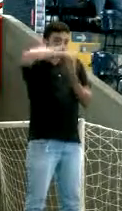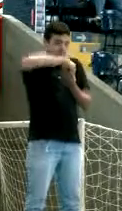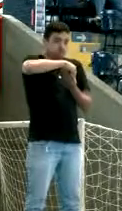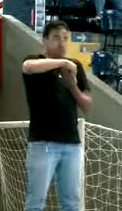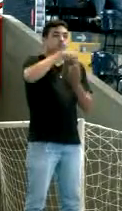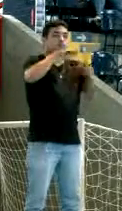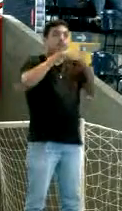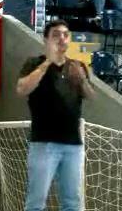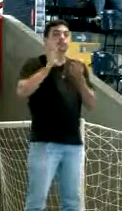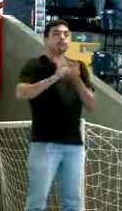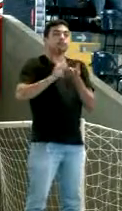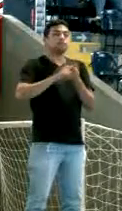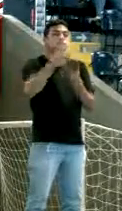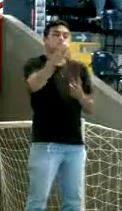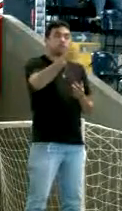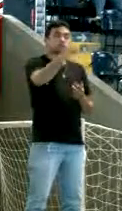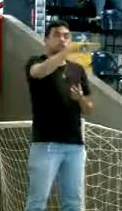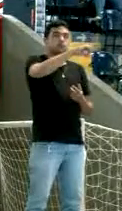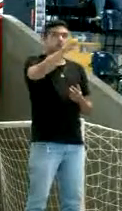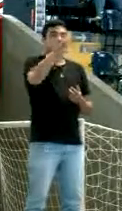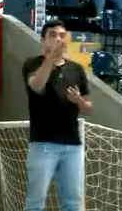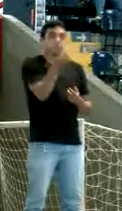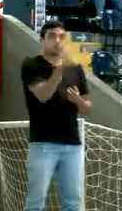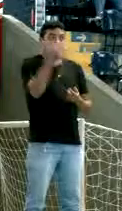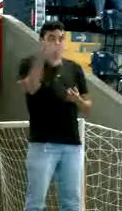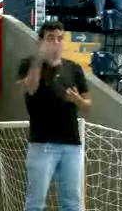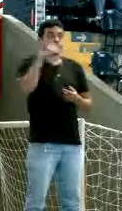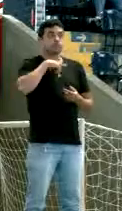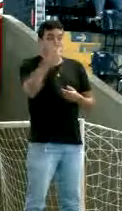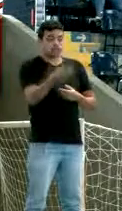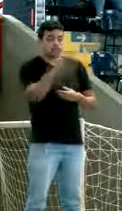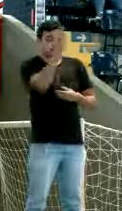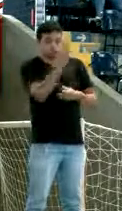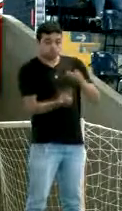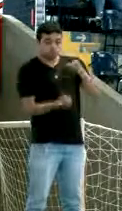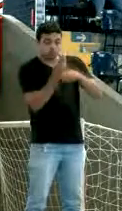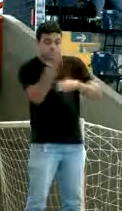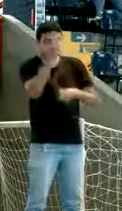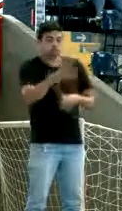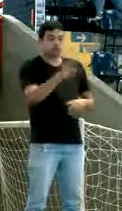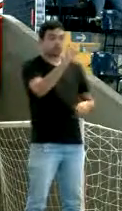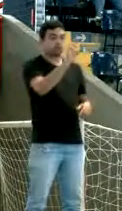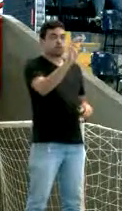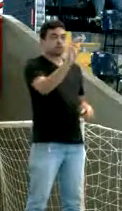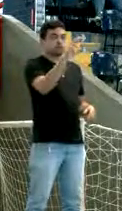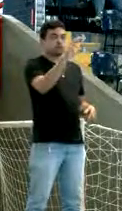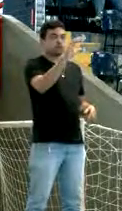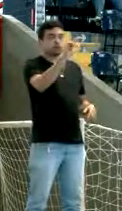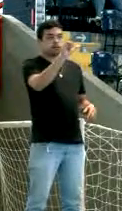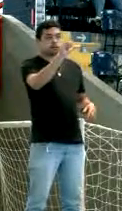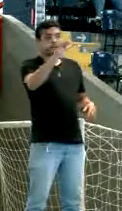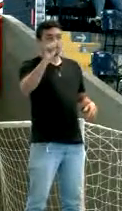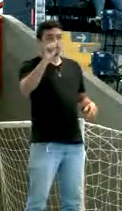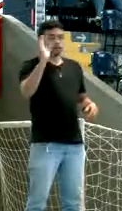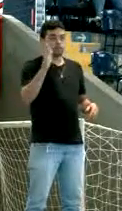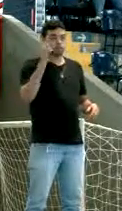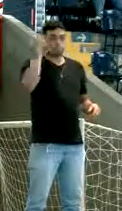Em 1967, surge algo no Brasil chamado Tropicália. Já ouviram falar?